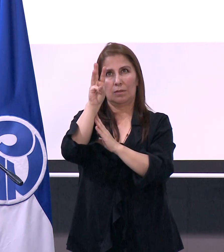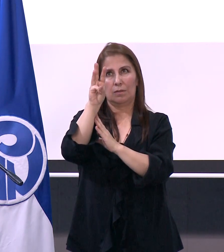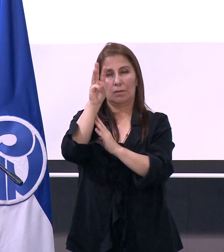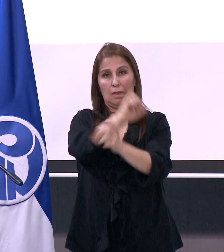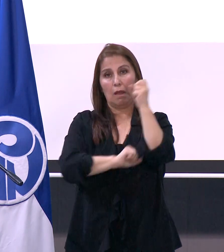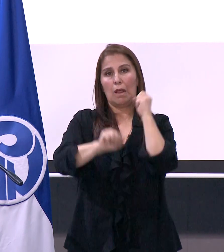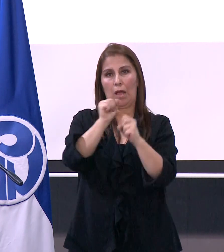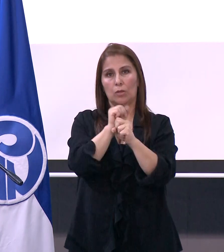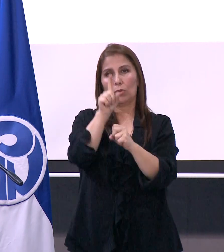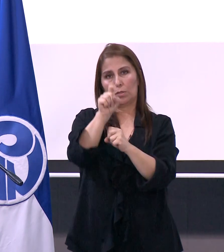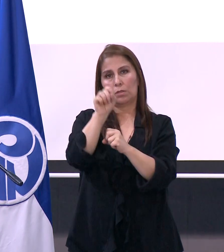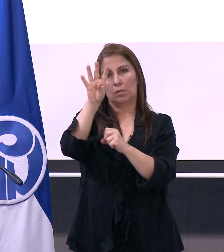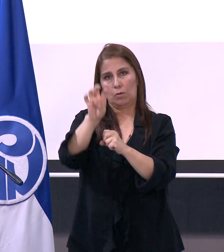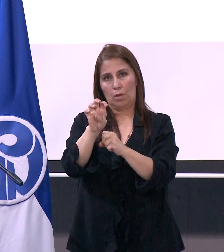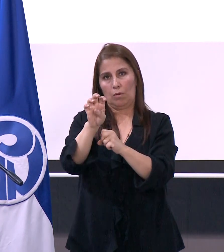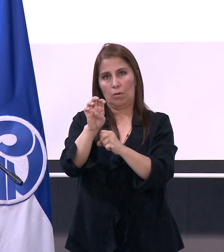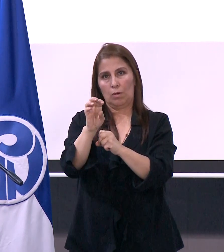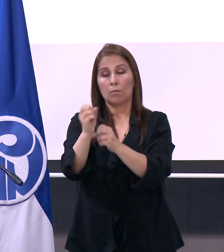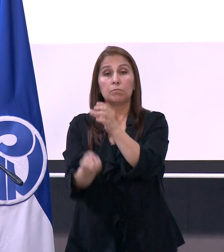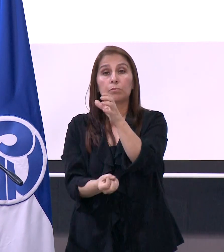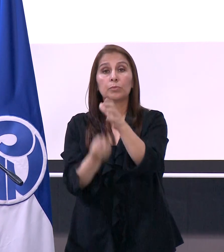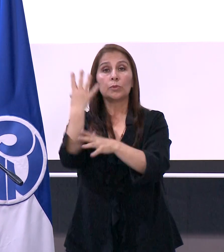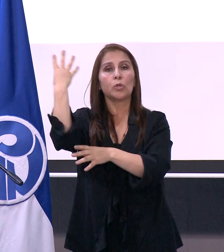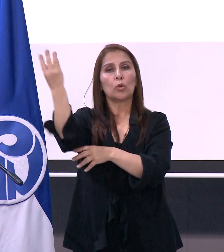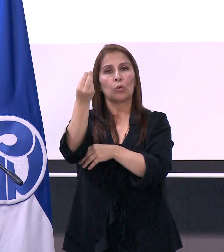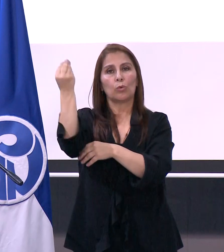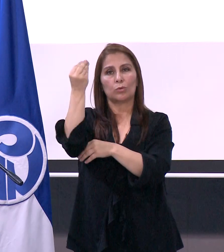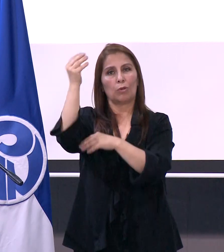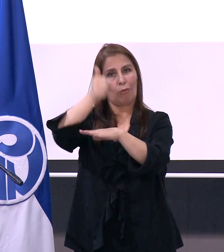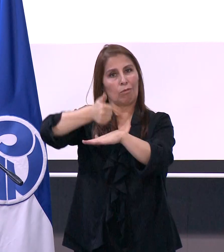de expedido por el nuevo consejo directivo